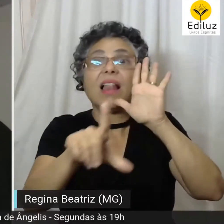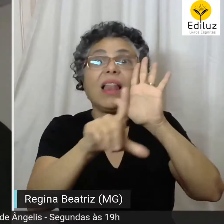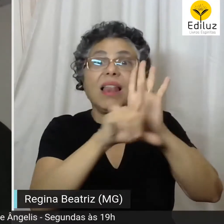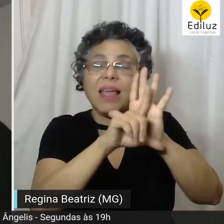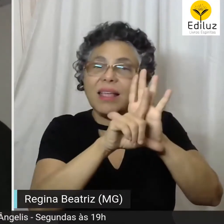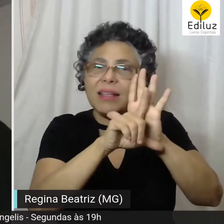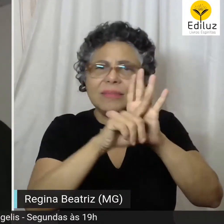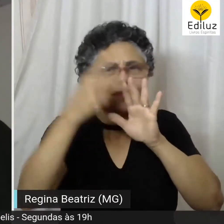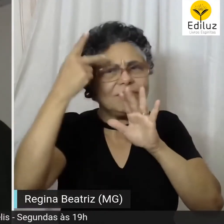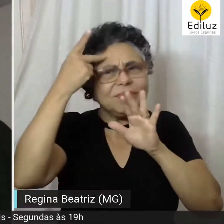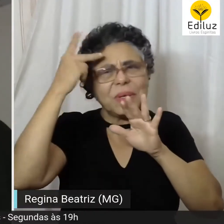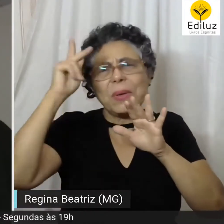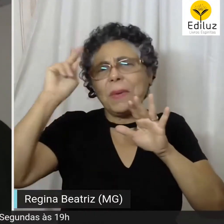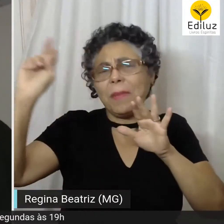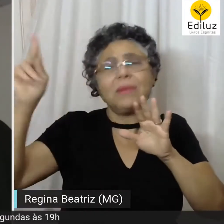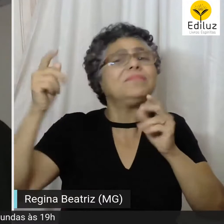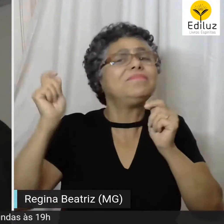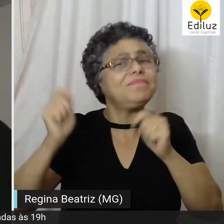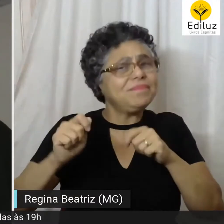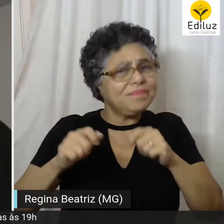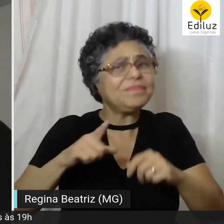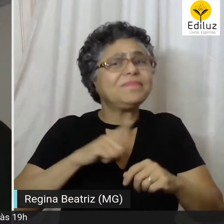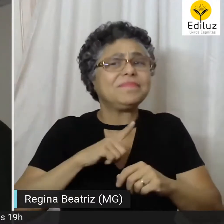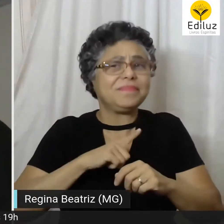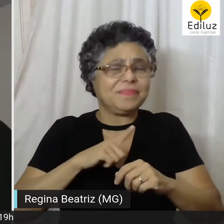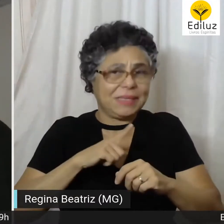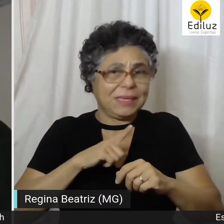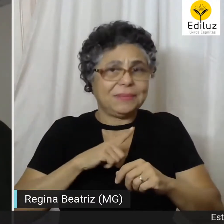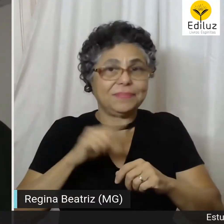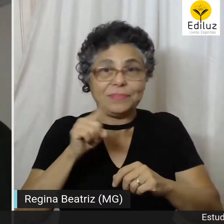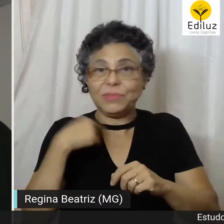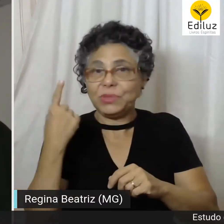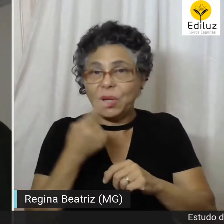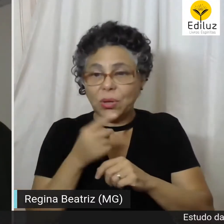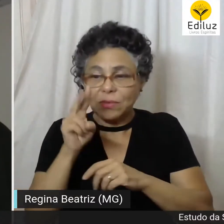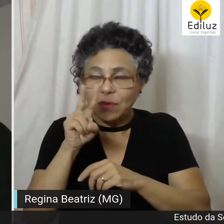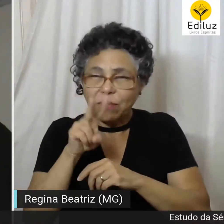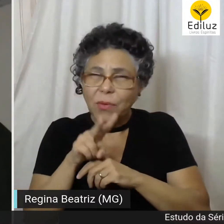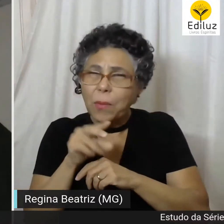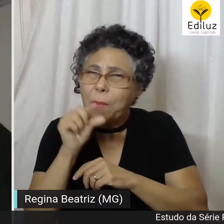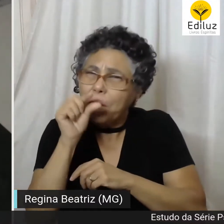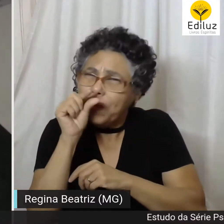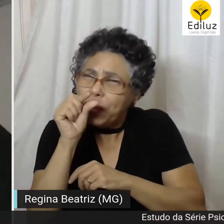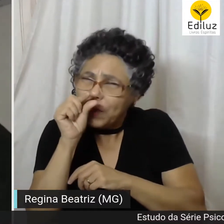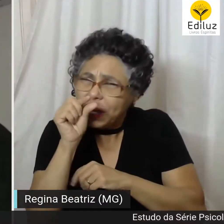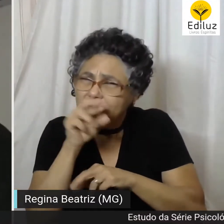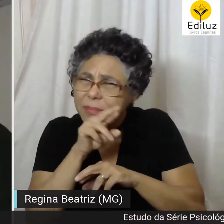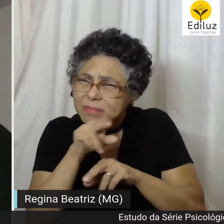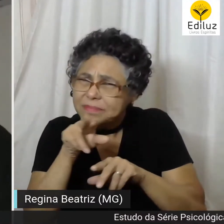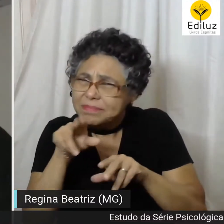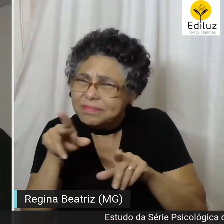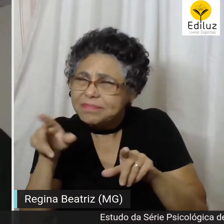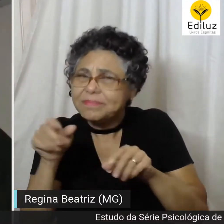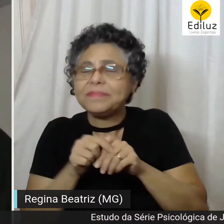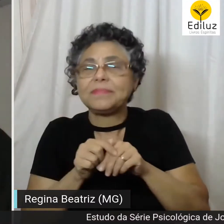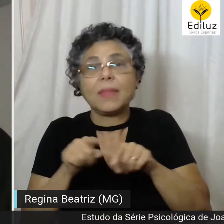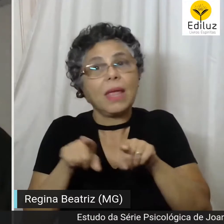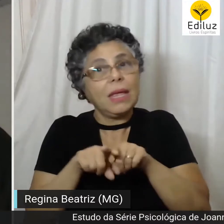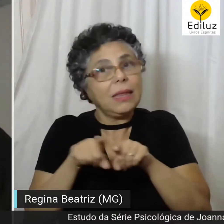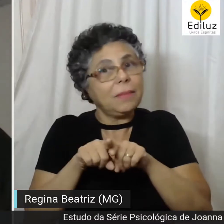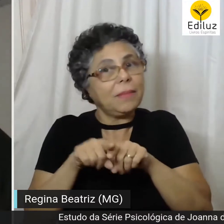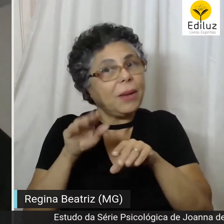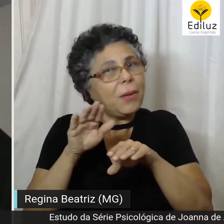precisam ser. A gente vai ver um pouquinho a respeito disso aqui, e mais